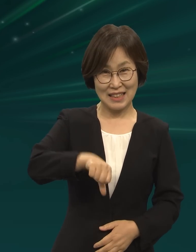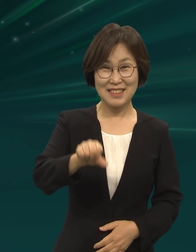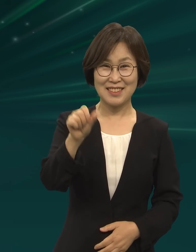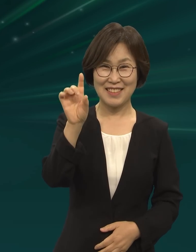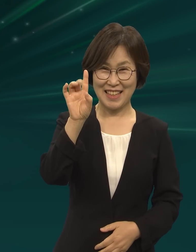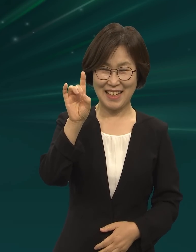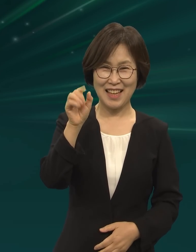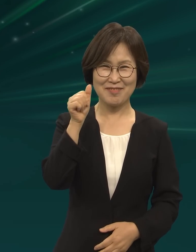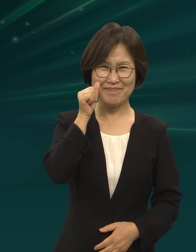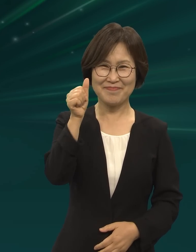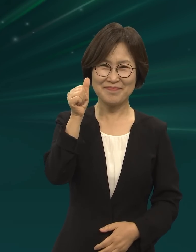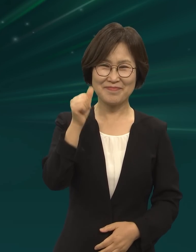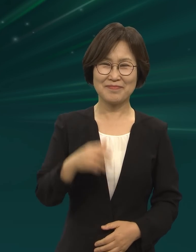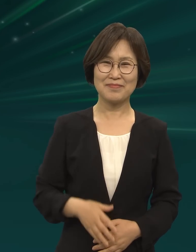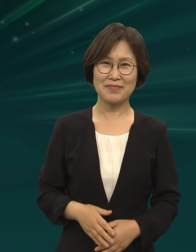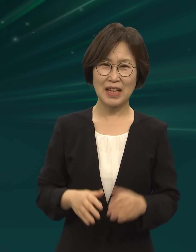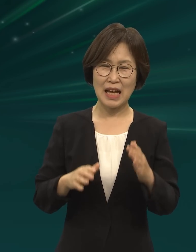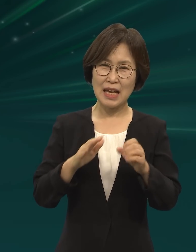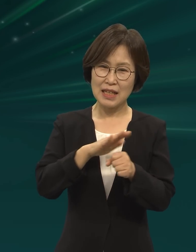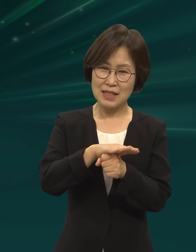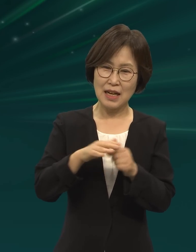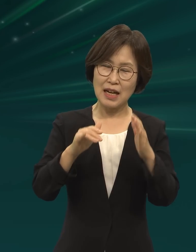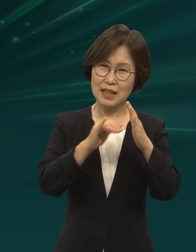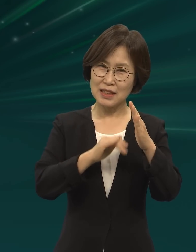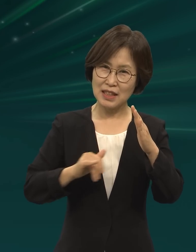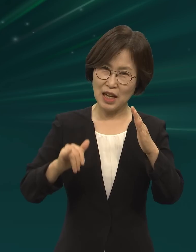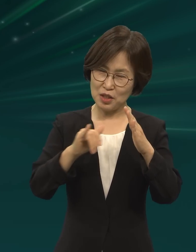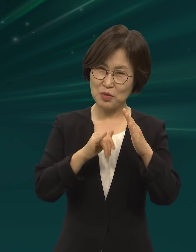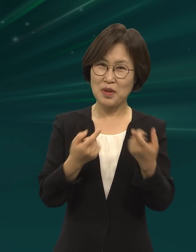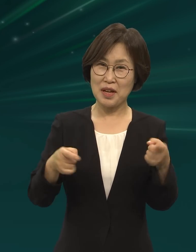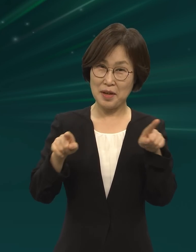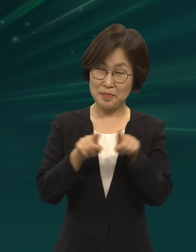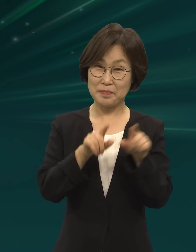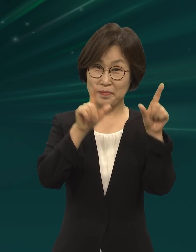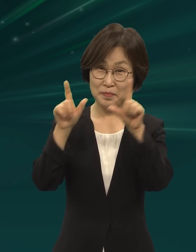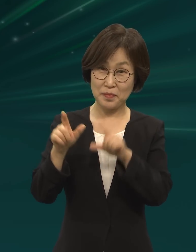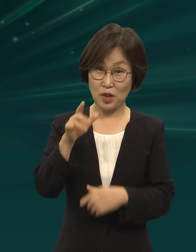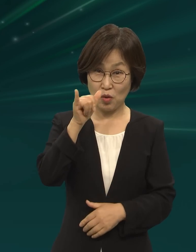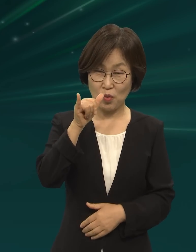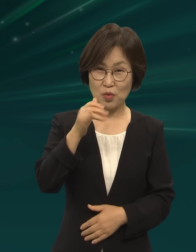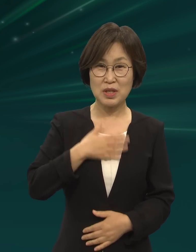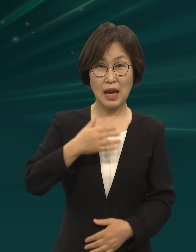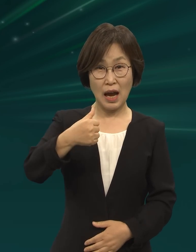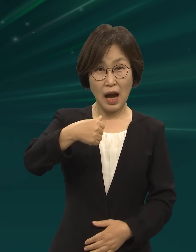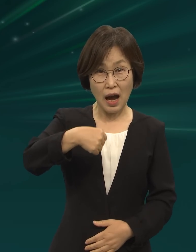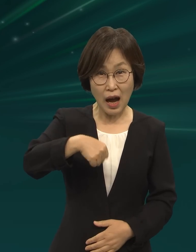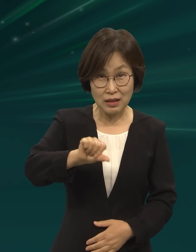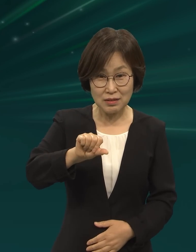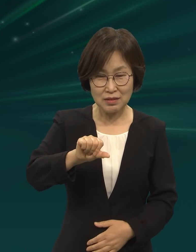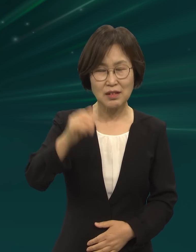이렇게 제가 사랑하는 가족으로서 살았습니다. 제 아들이 Made in Korea입니다.